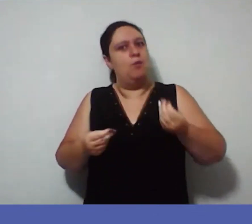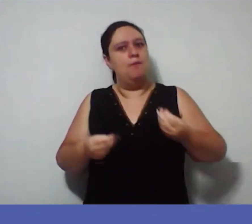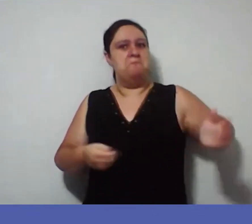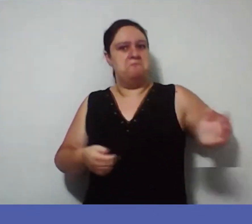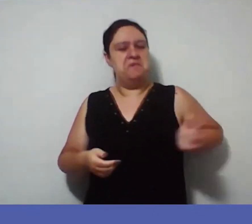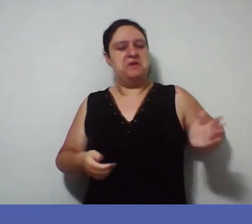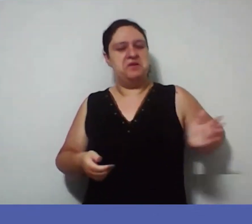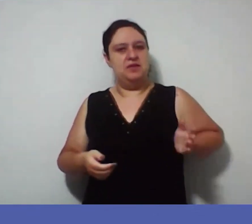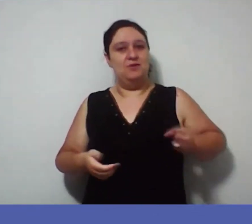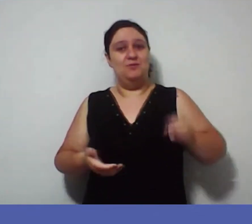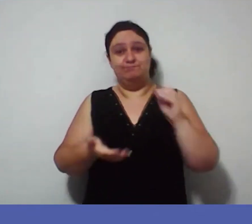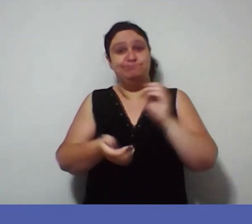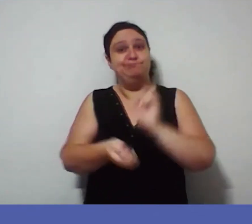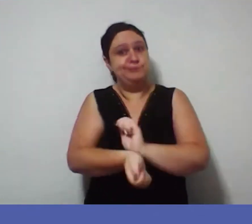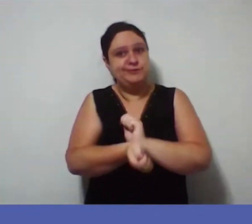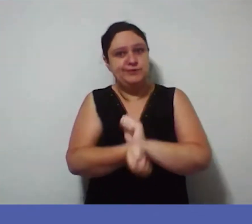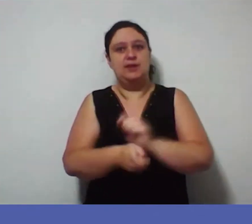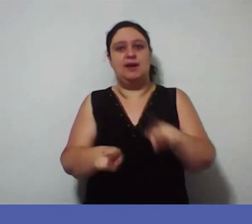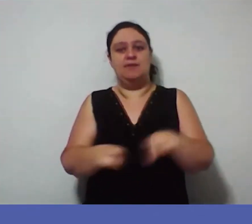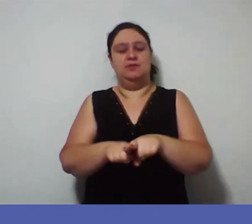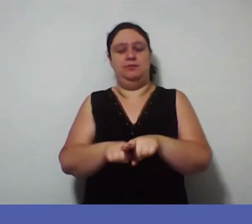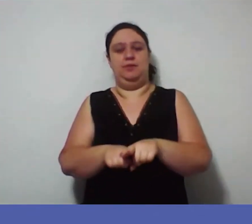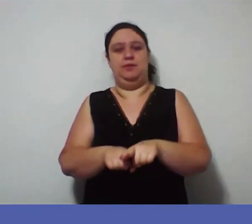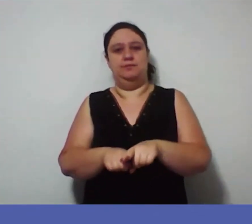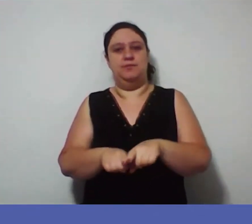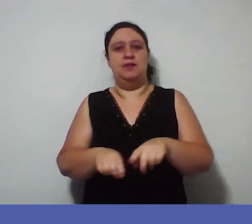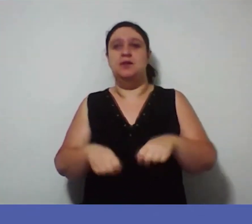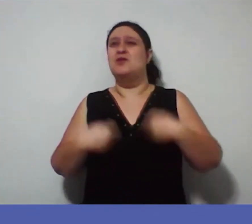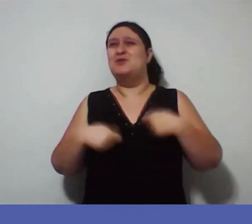esperar quando sobra.